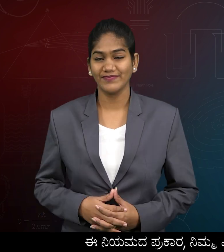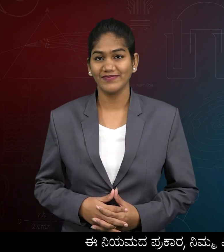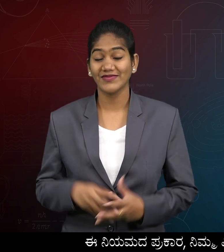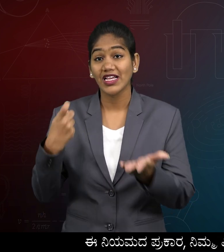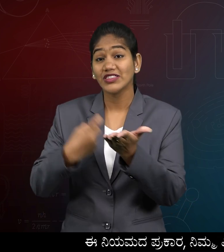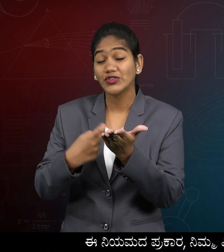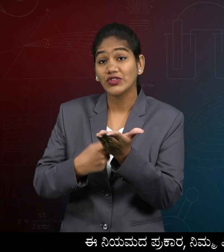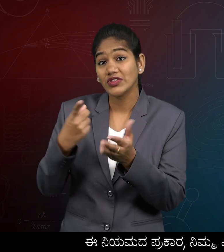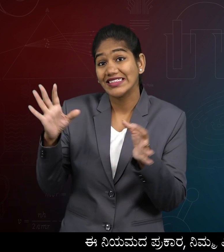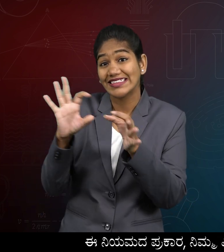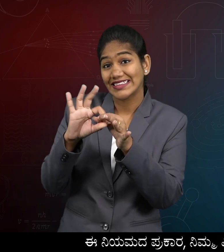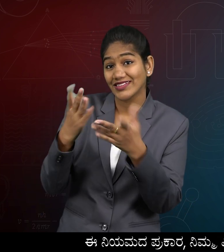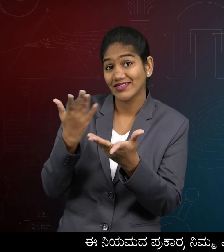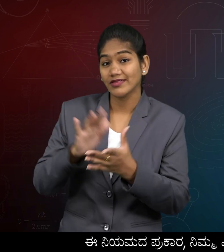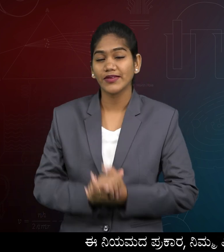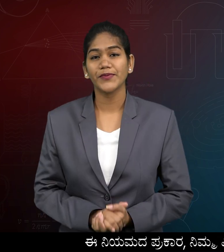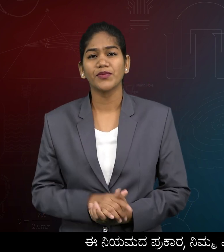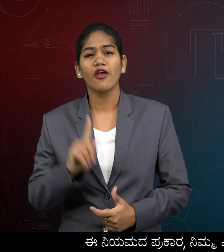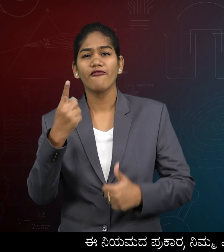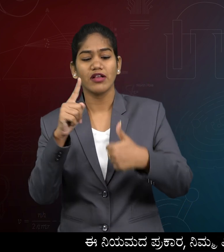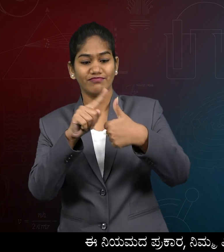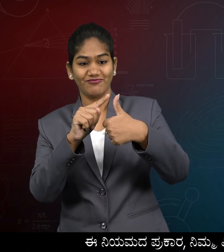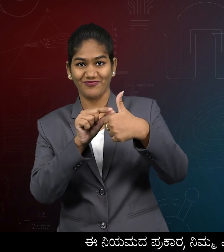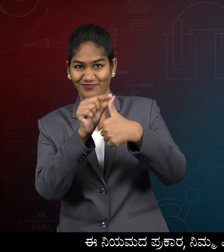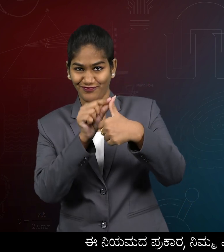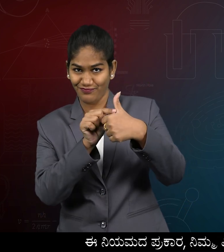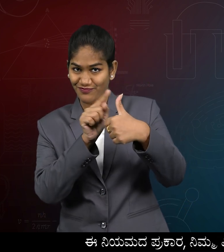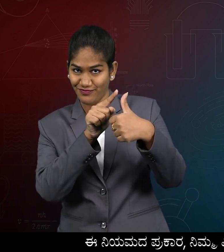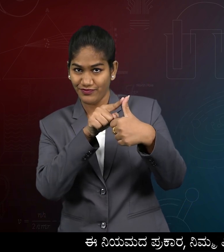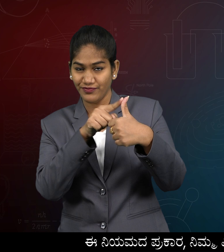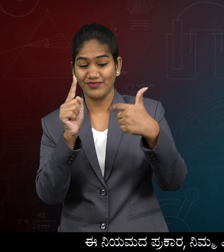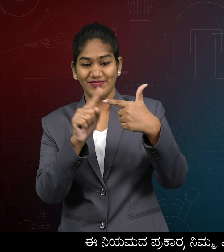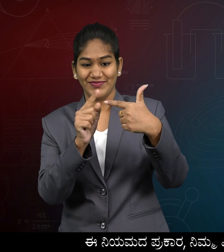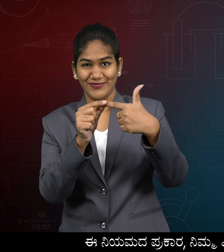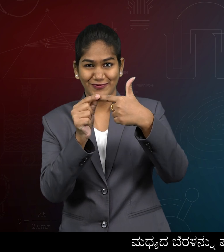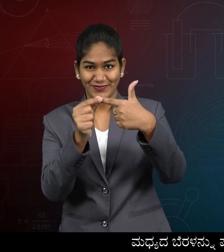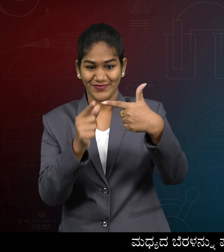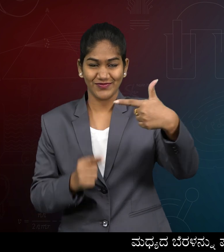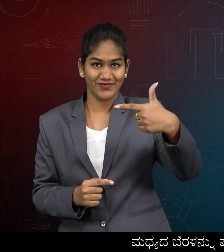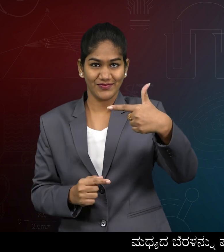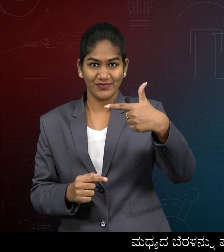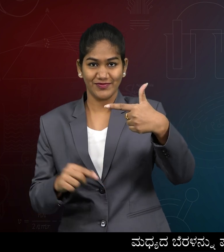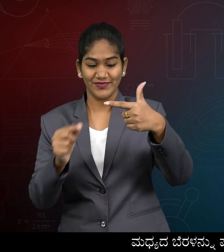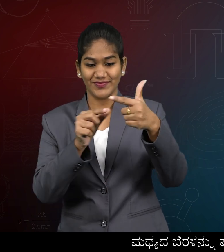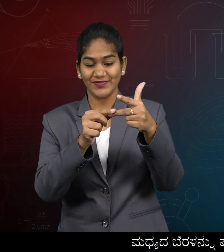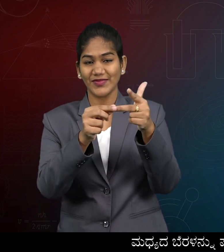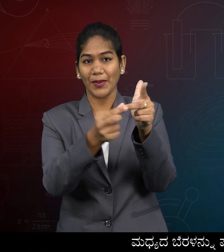ಈ ನಿಯಮದ ಪ್ರಕಾರ ನಿಮ್ಮ ಎಡಗೈಯ ಹೆಬ್ಬೆರಳು, ತೋರು ಬೆರಳು ಮತ್ತು ಮಧ್ಯದ ಬೆರಳನ್ನು ಪರಸ್ಪರ